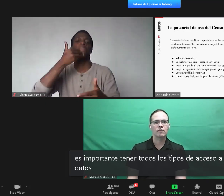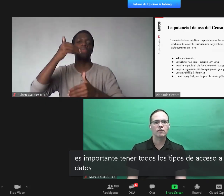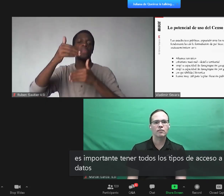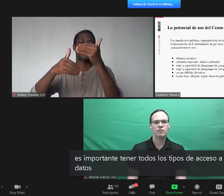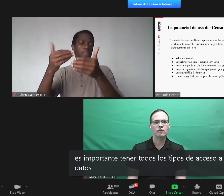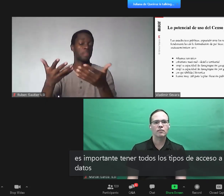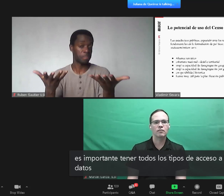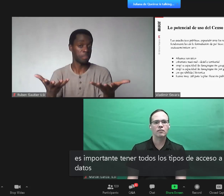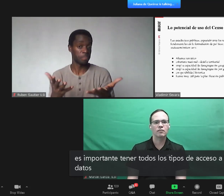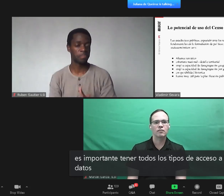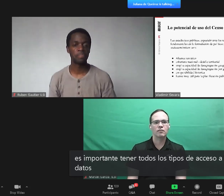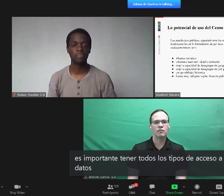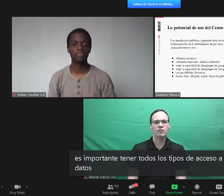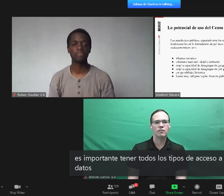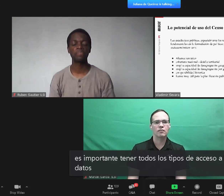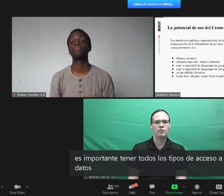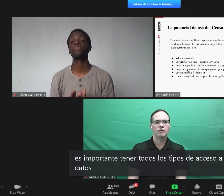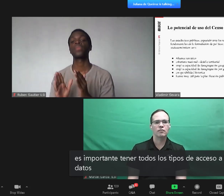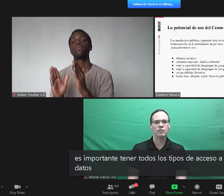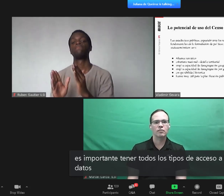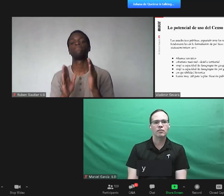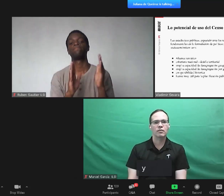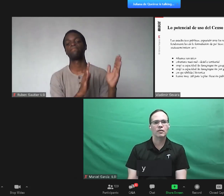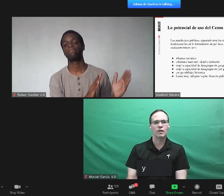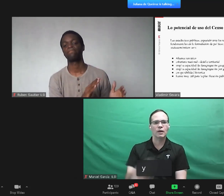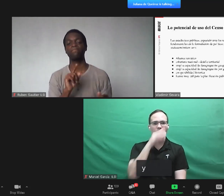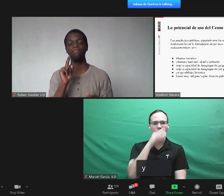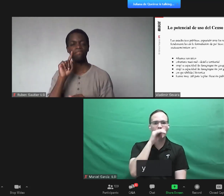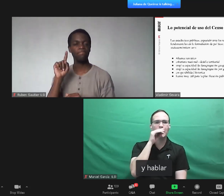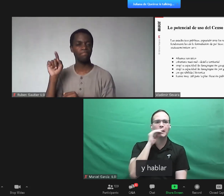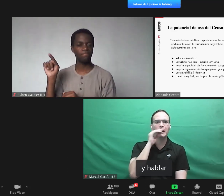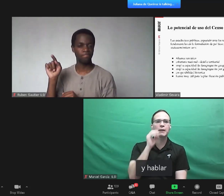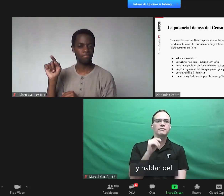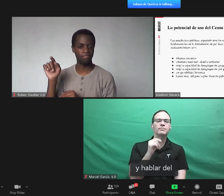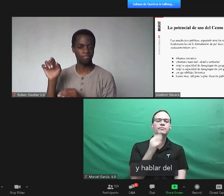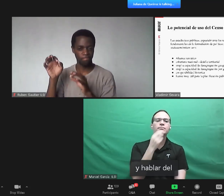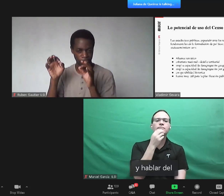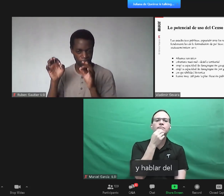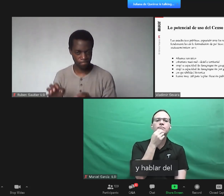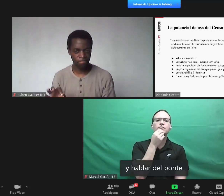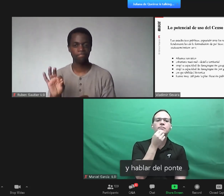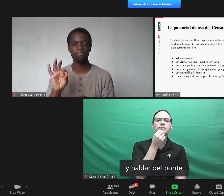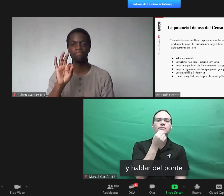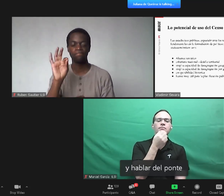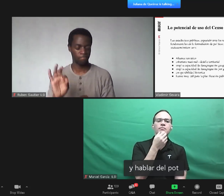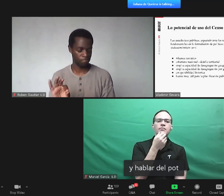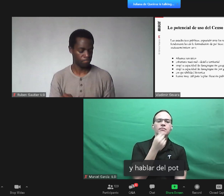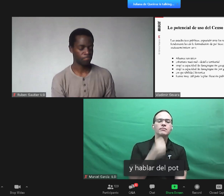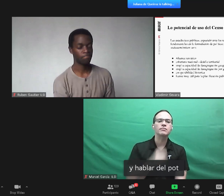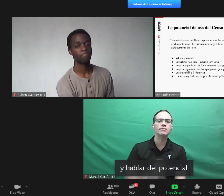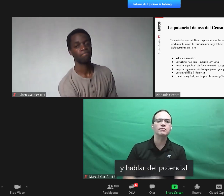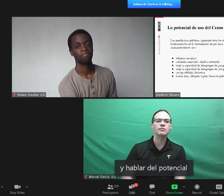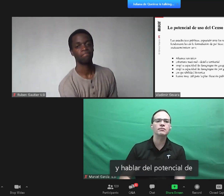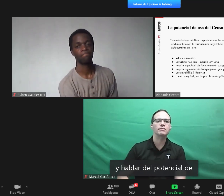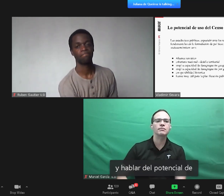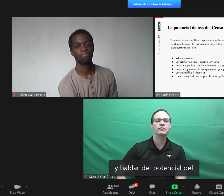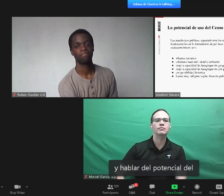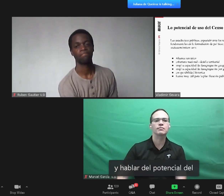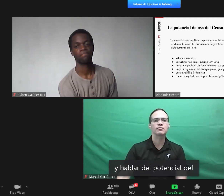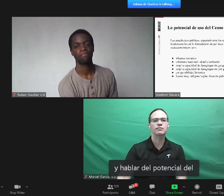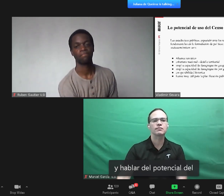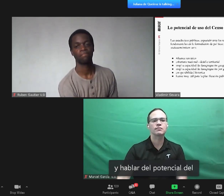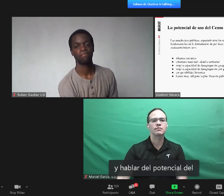Y ahí voy a hablar un poco de lo potencial del uso del censo demográfico. Para mí, claro, trabajo en el censo